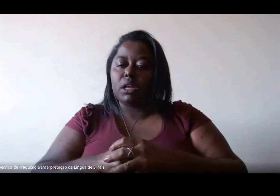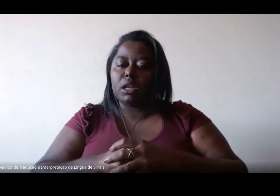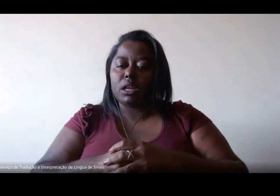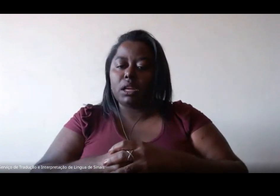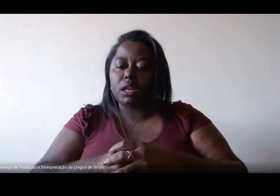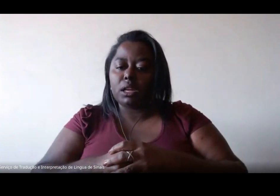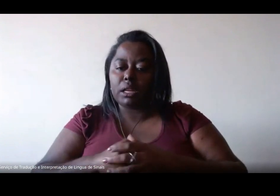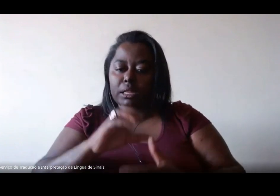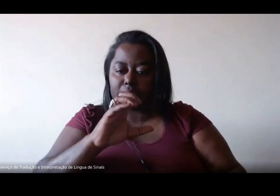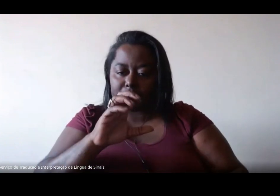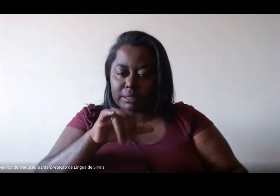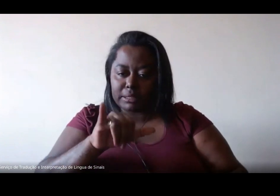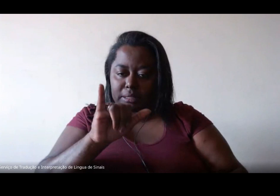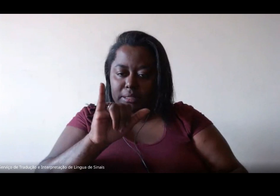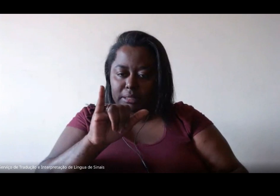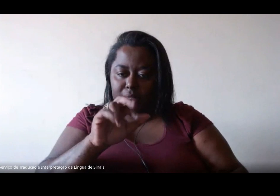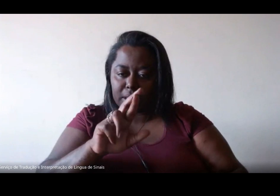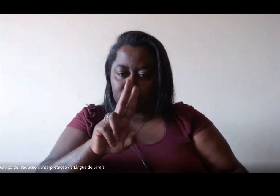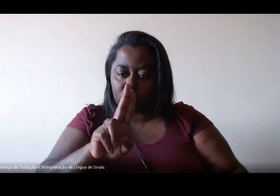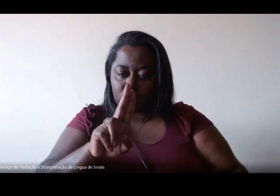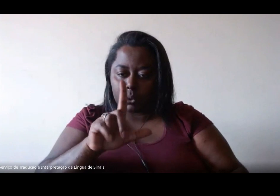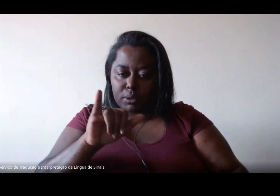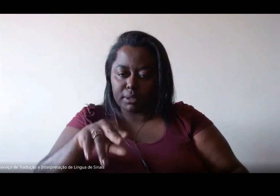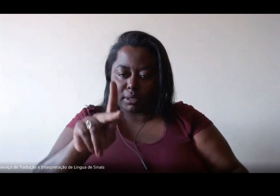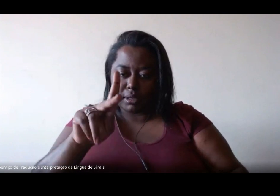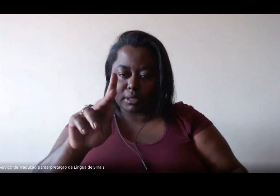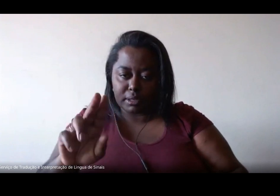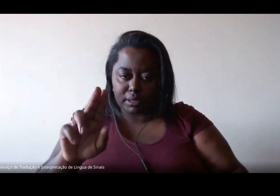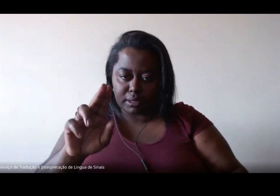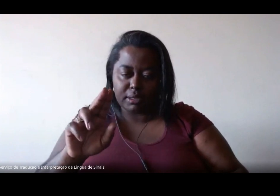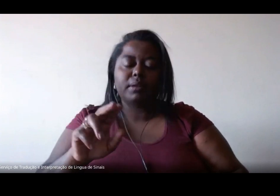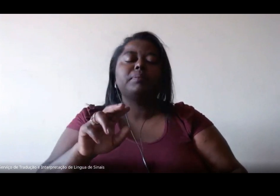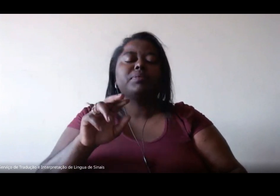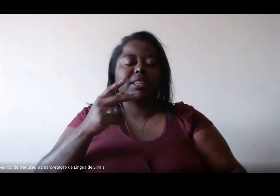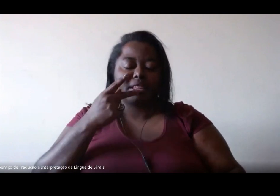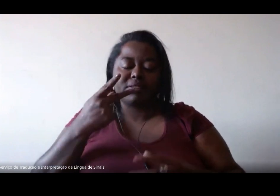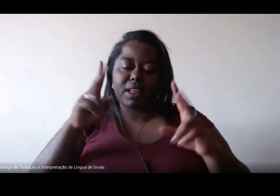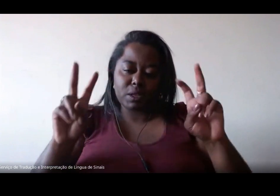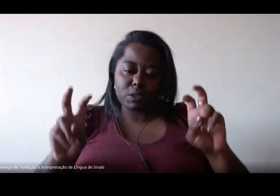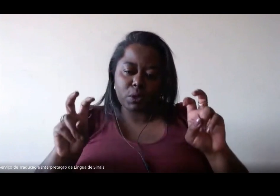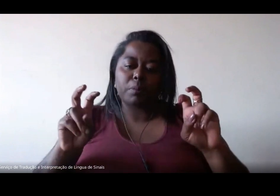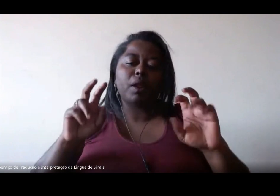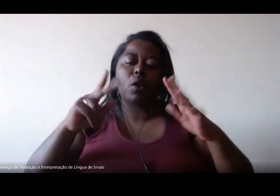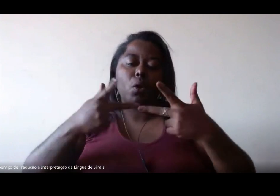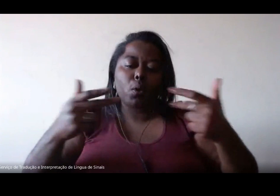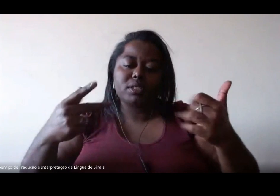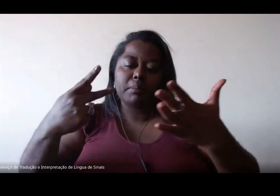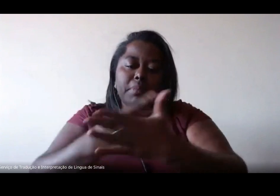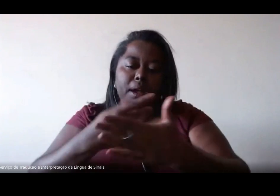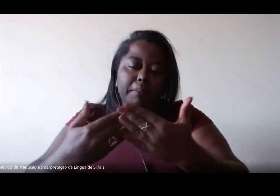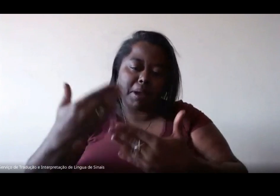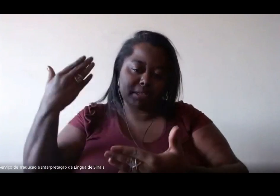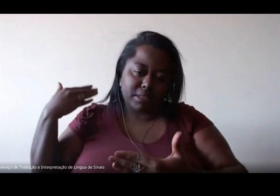sofreu no seu segundo nascimento, que explica bem essas adequações que damos a fatos que nos ocorrem